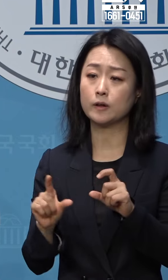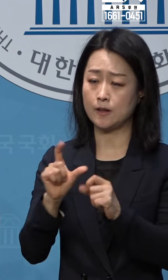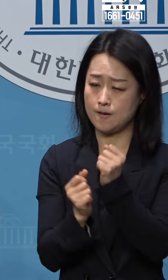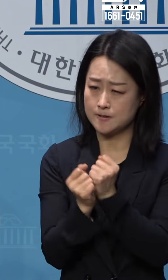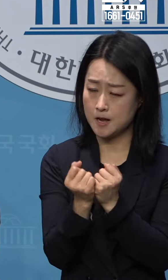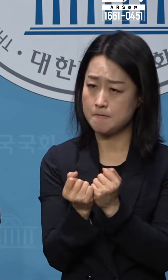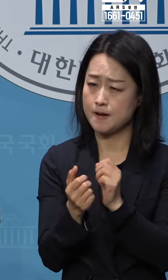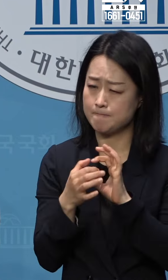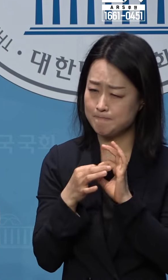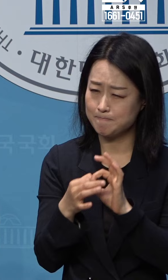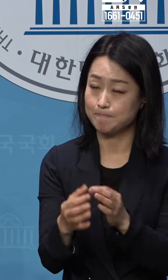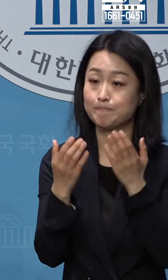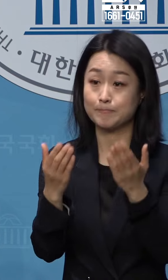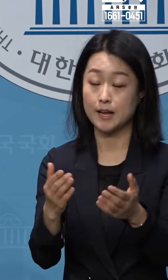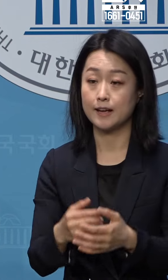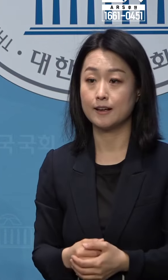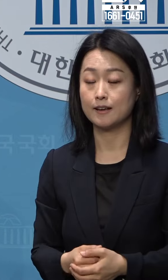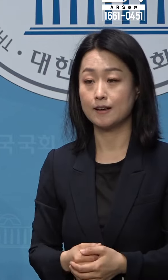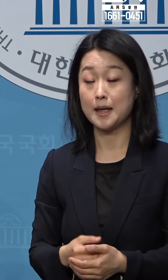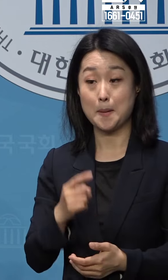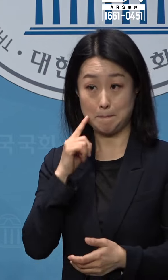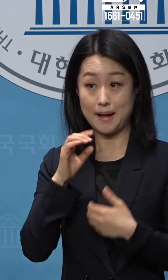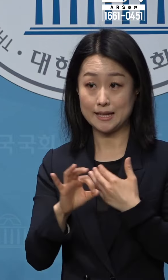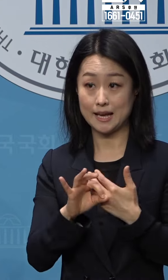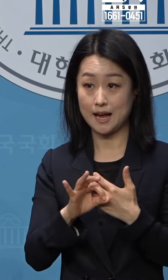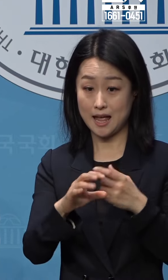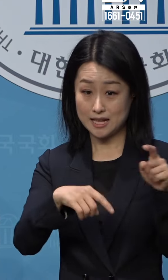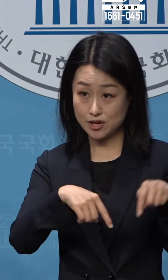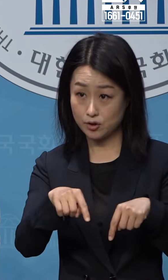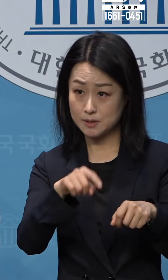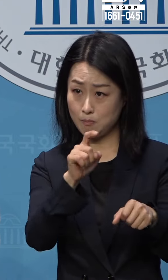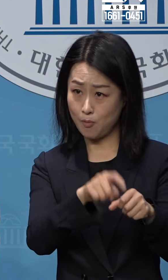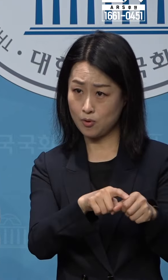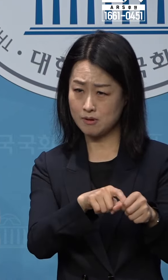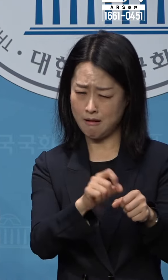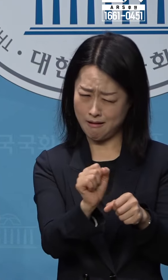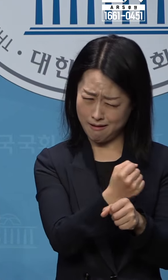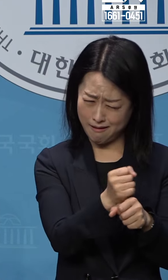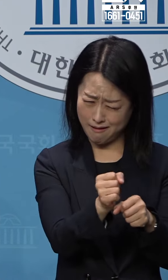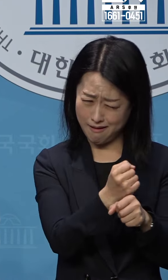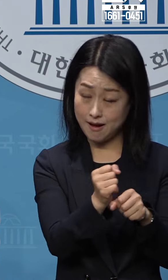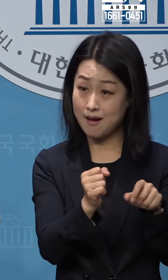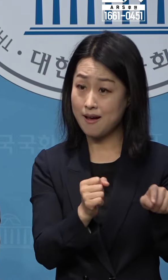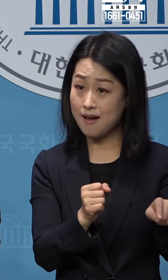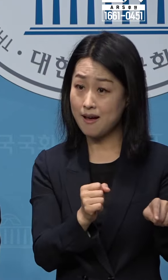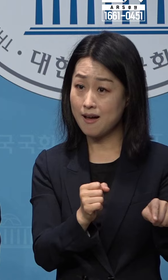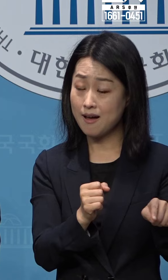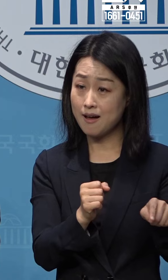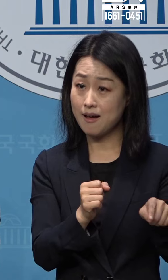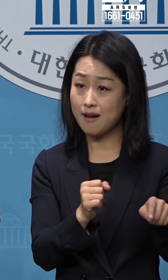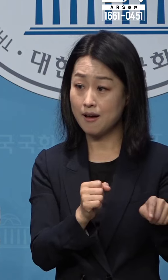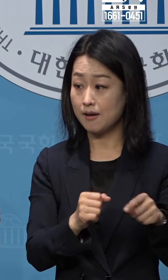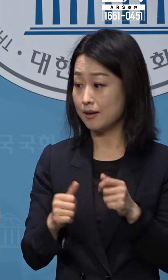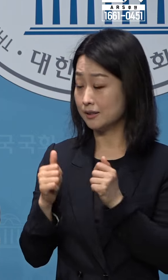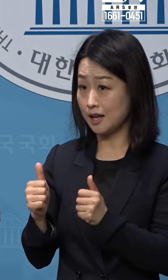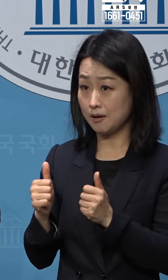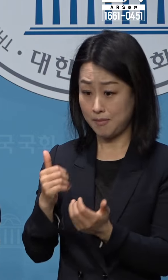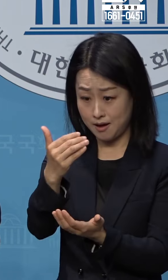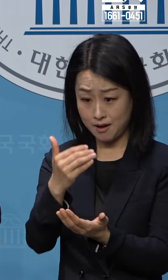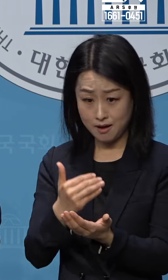나갈 겁니다 저희가 보기에 만약 이게 정치 판결이 아니라면 법원의 무능을 그대로